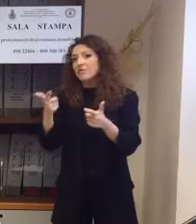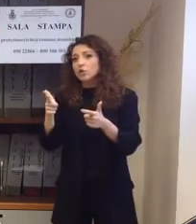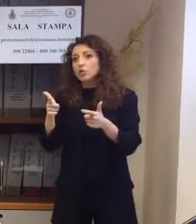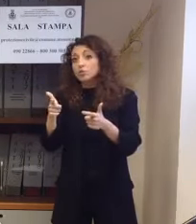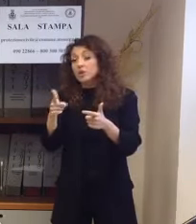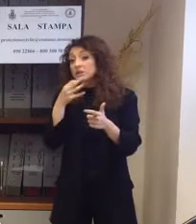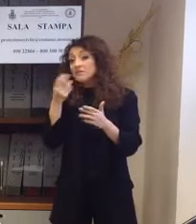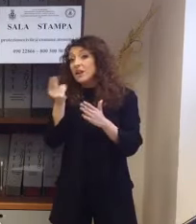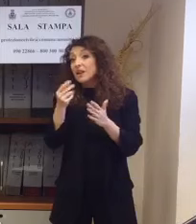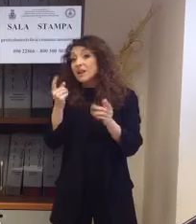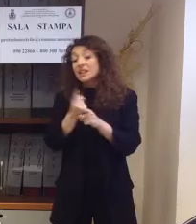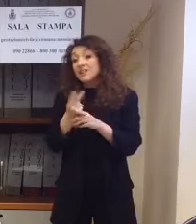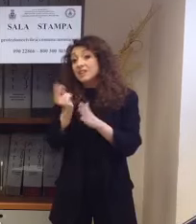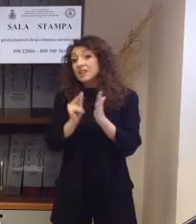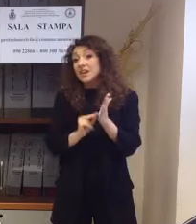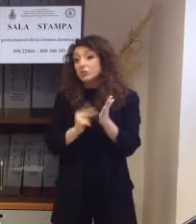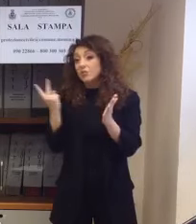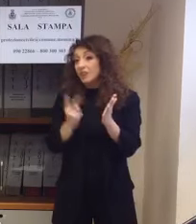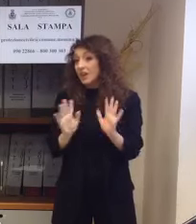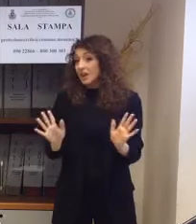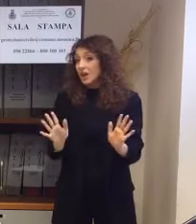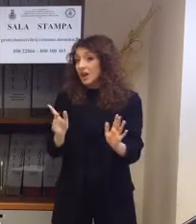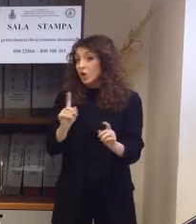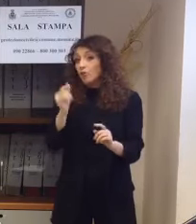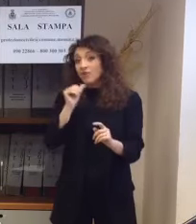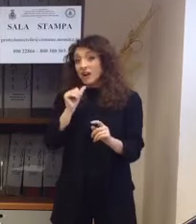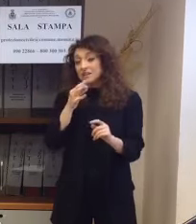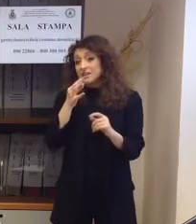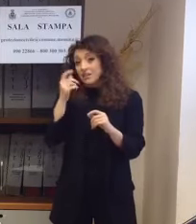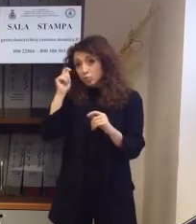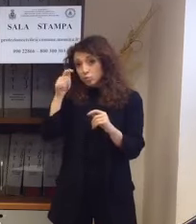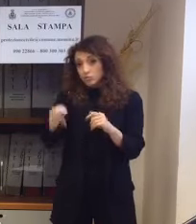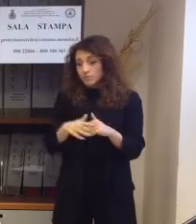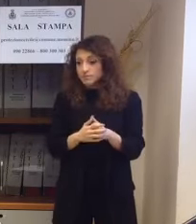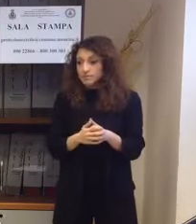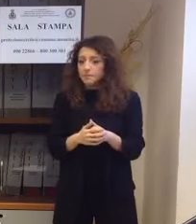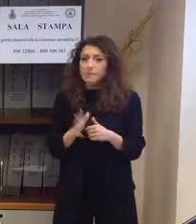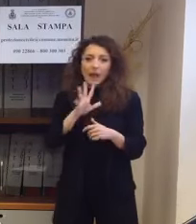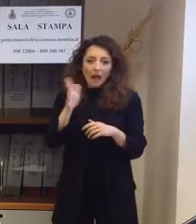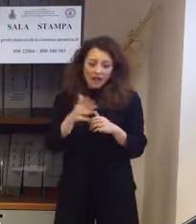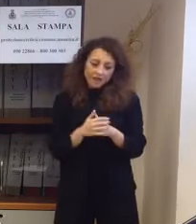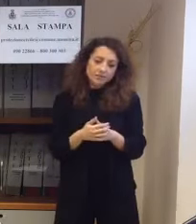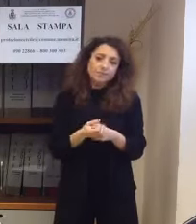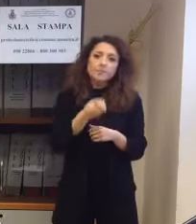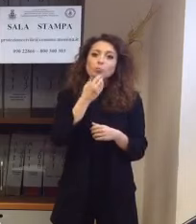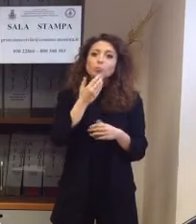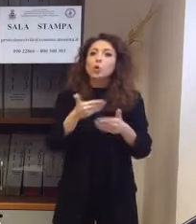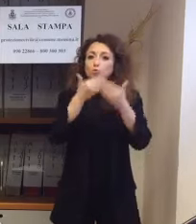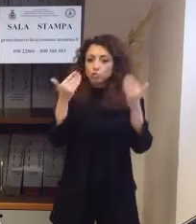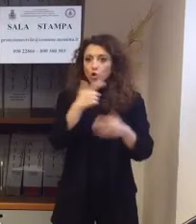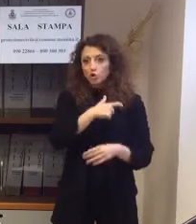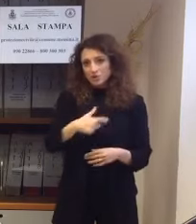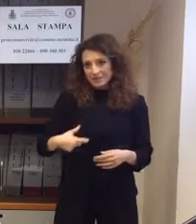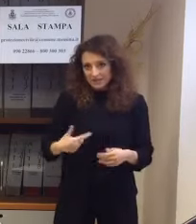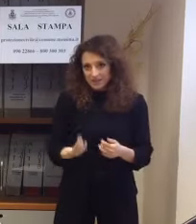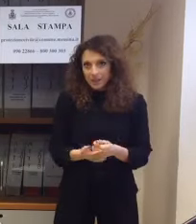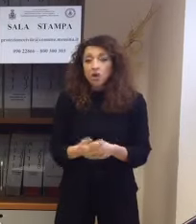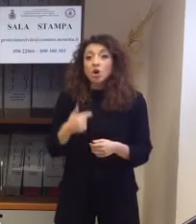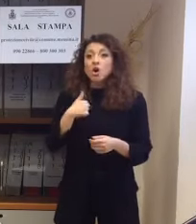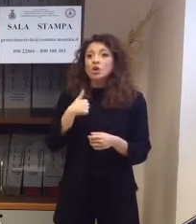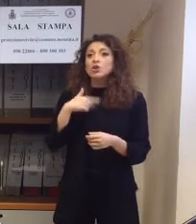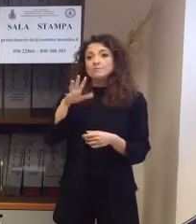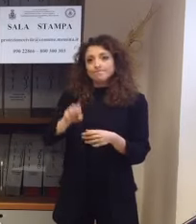ovviamente attiene ad altri casi specifici, è il seguente. Buongiorno sindaco, io